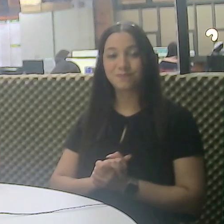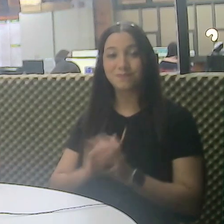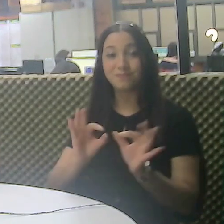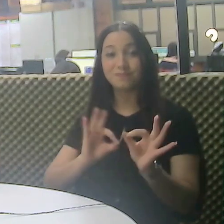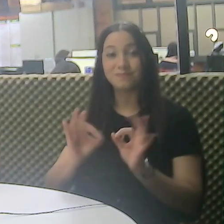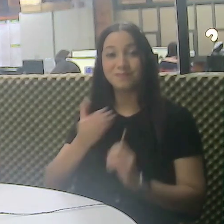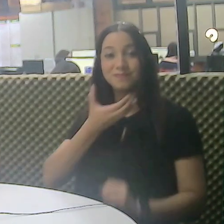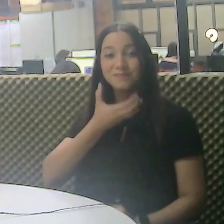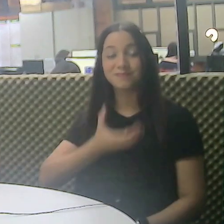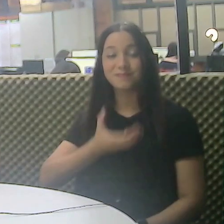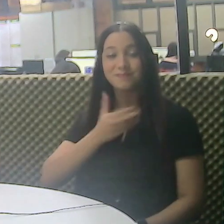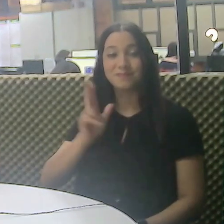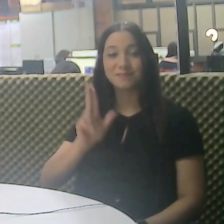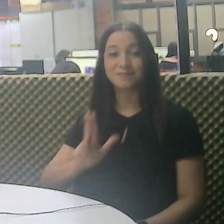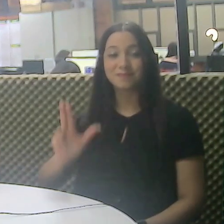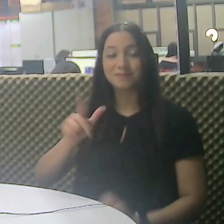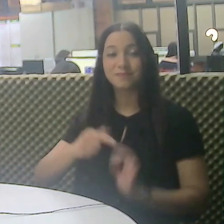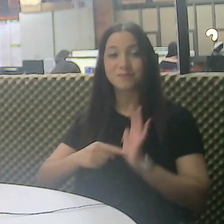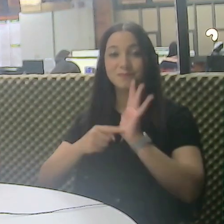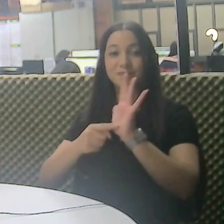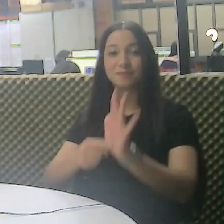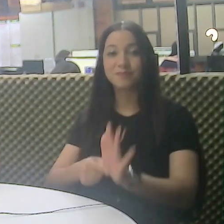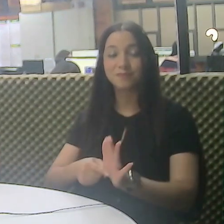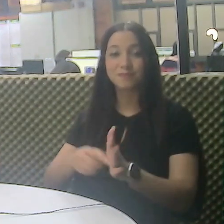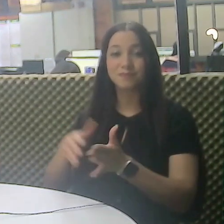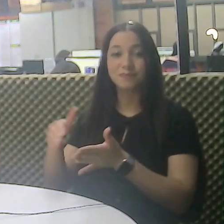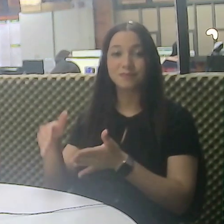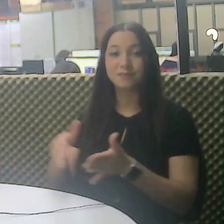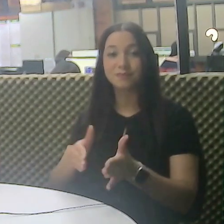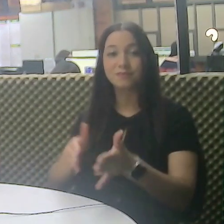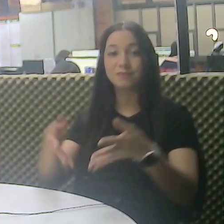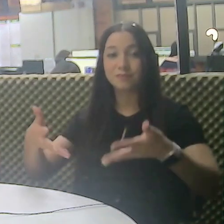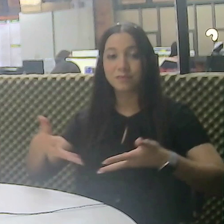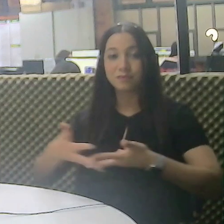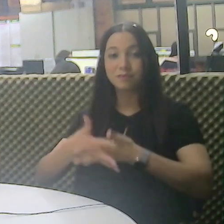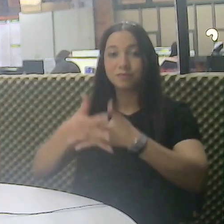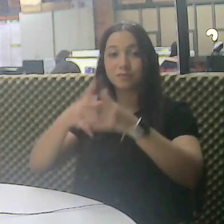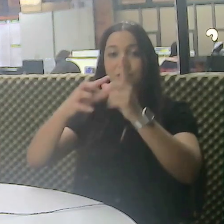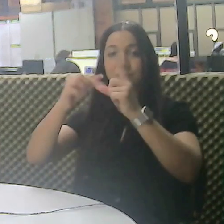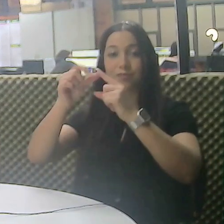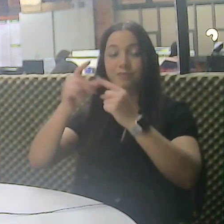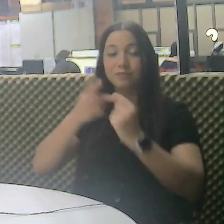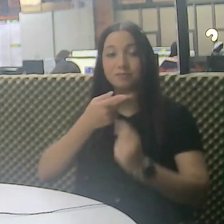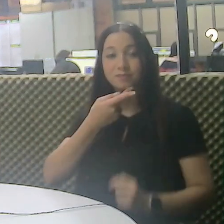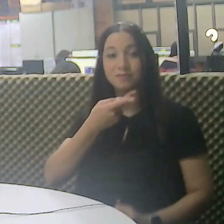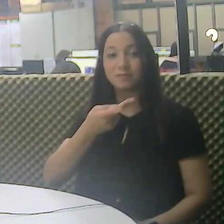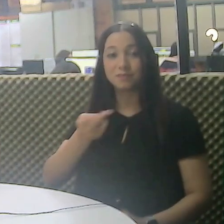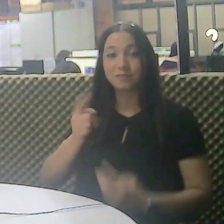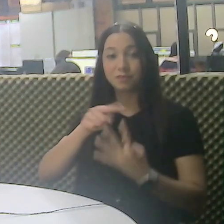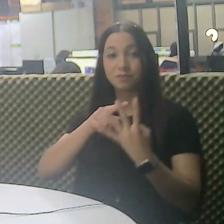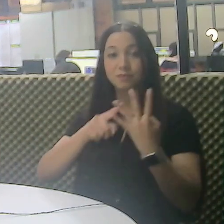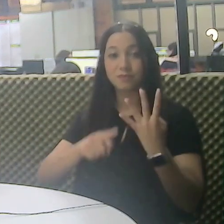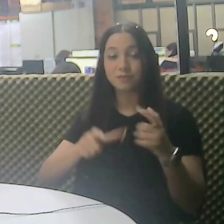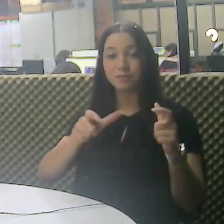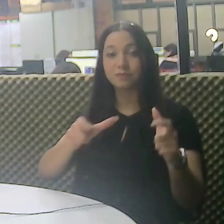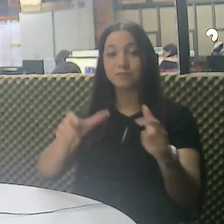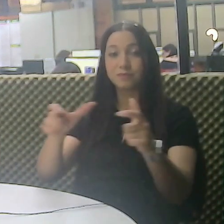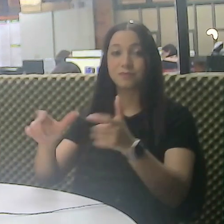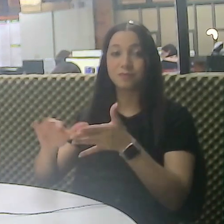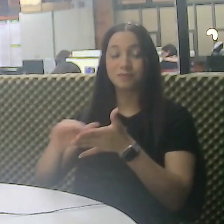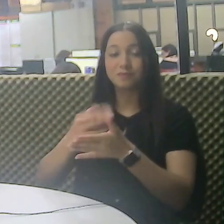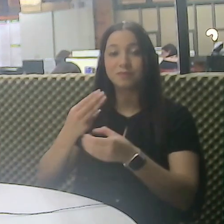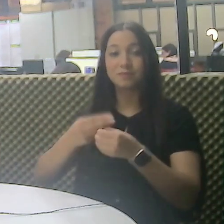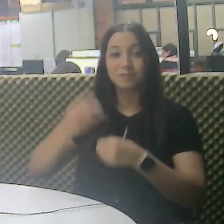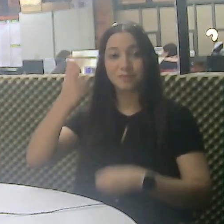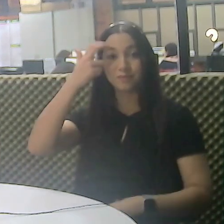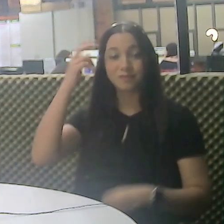programação natalina de Uberlândia, a exposição Caminhos dos Presépios se encontra aberta para visitação em 4 espaços da Secretaria Municipal de